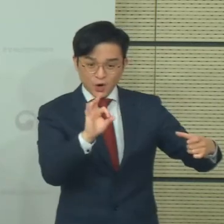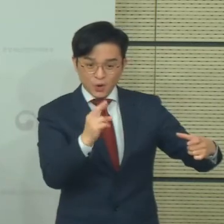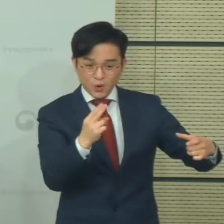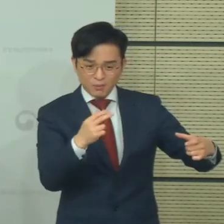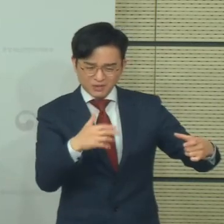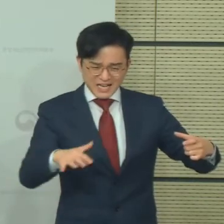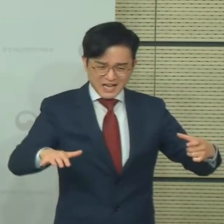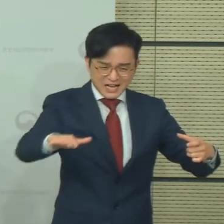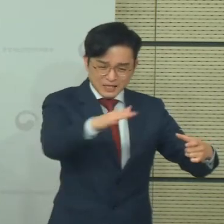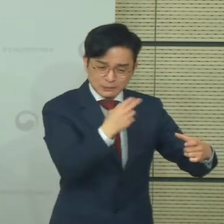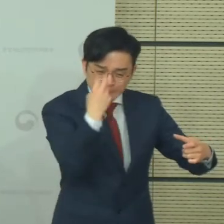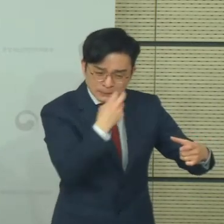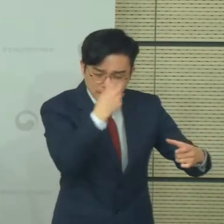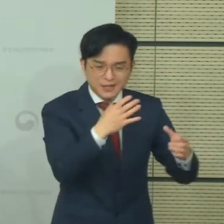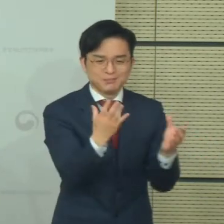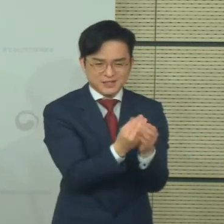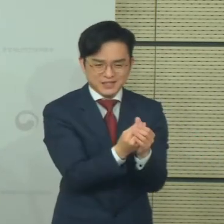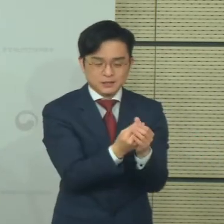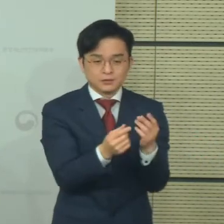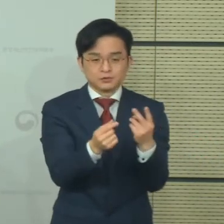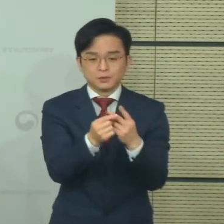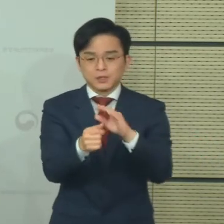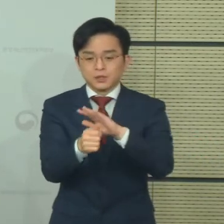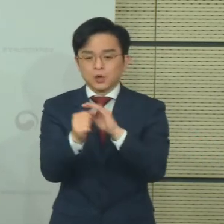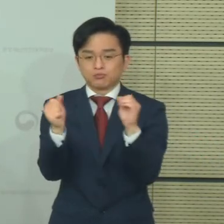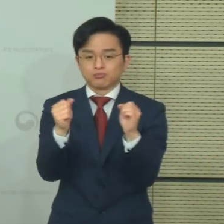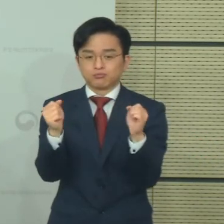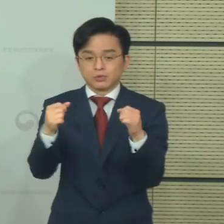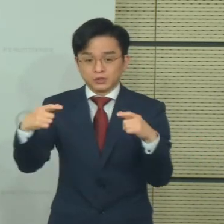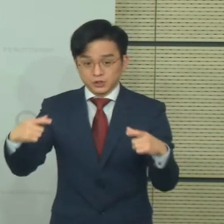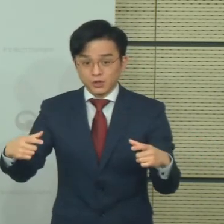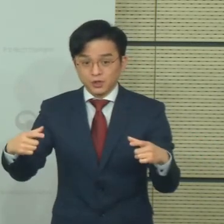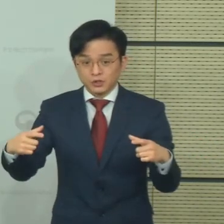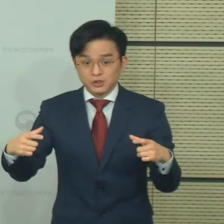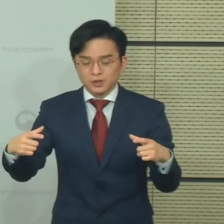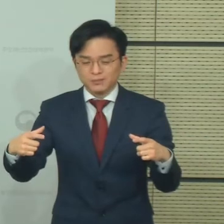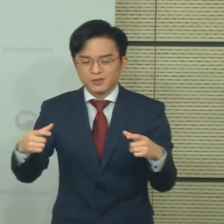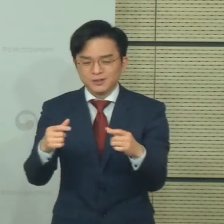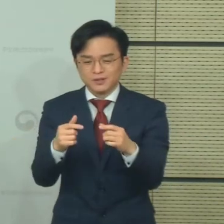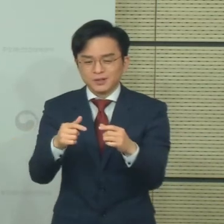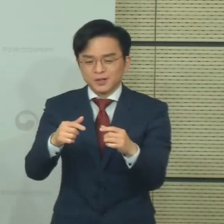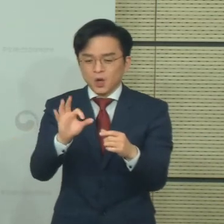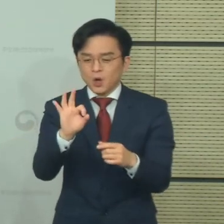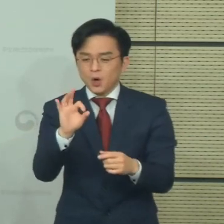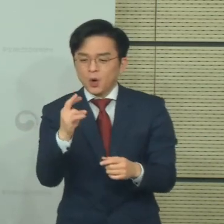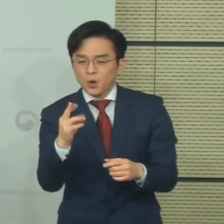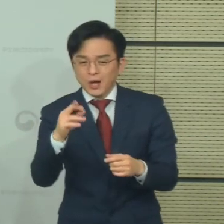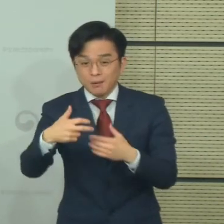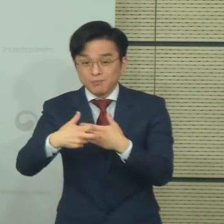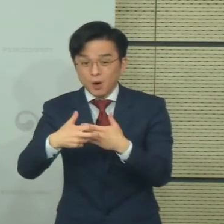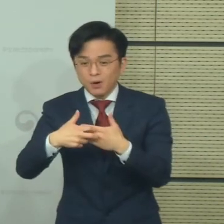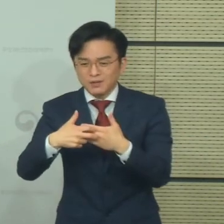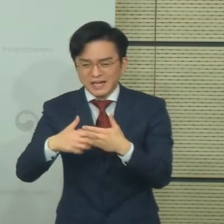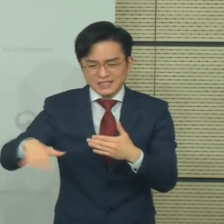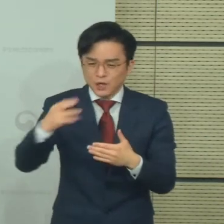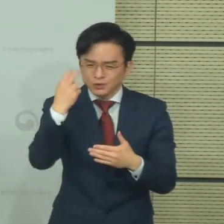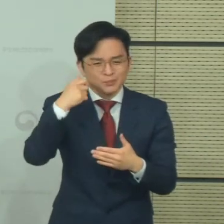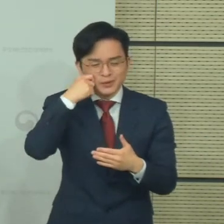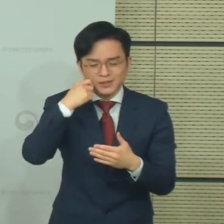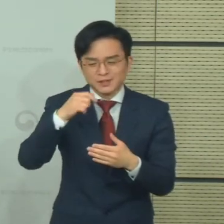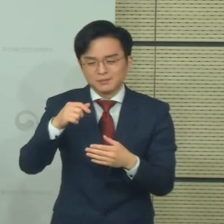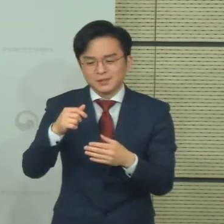경북도 4분의 1에 대한 표본검사 자체가 거의 다 진행된 것으로 알고 있는데, 그 부분은 확인을